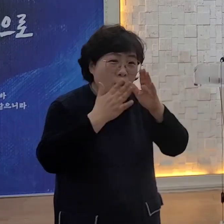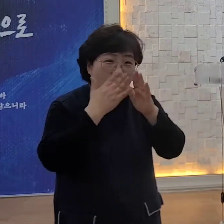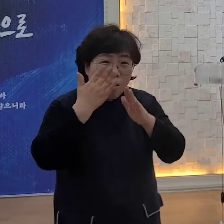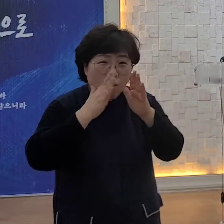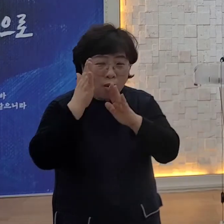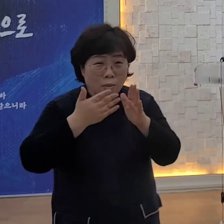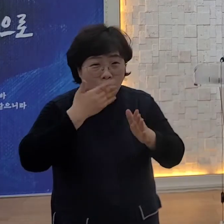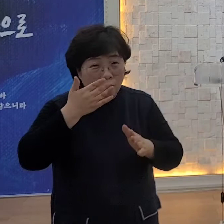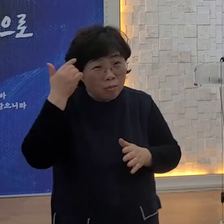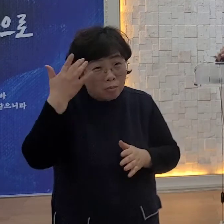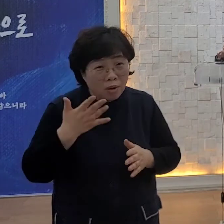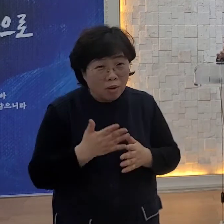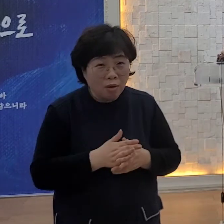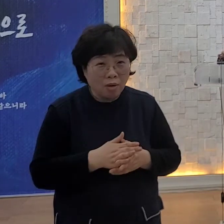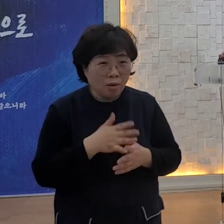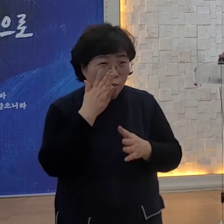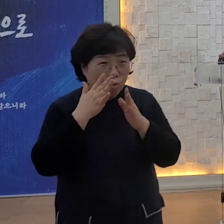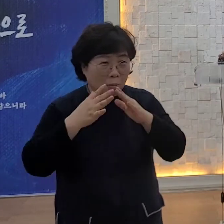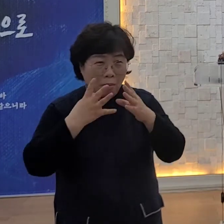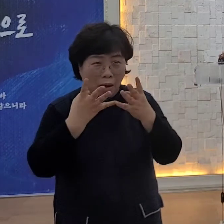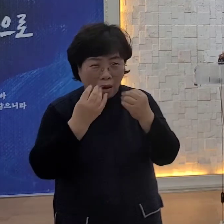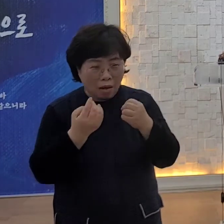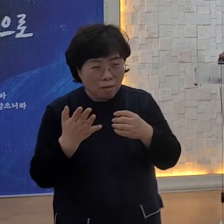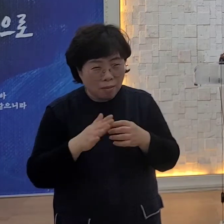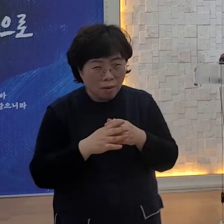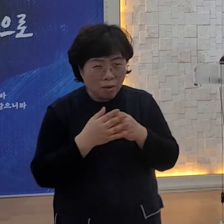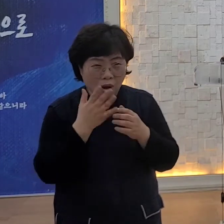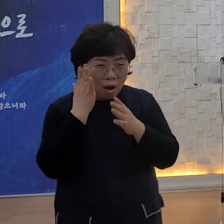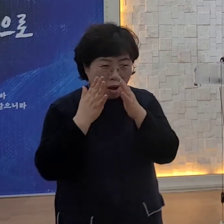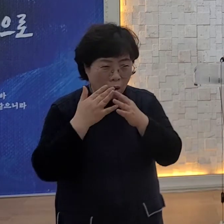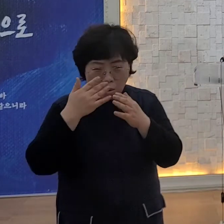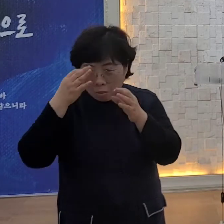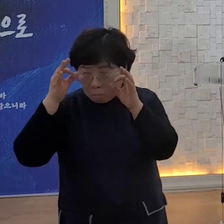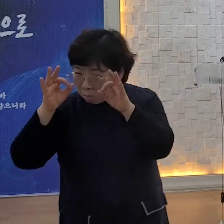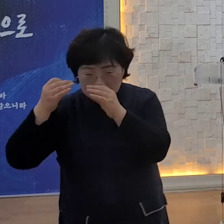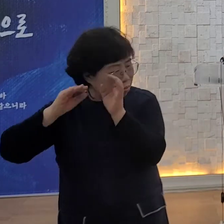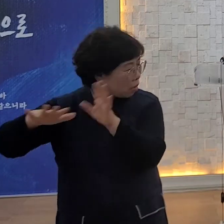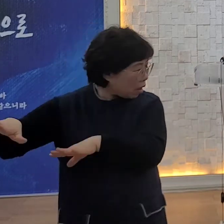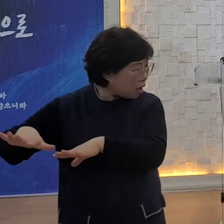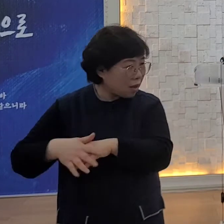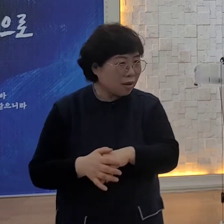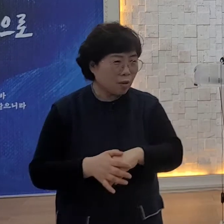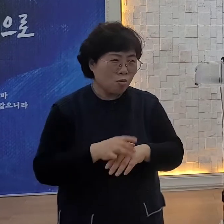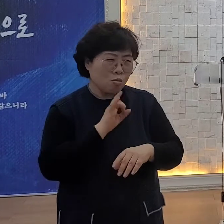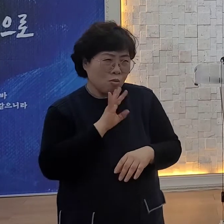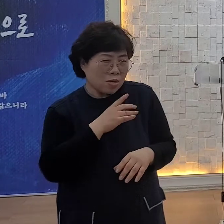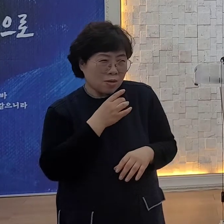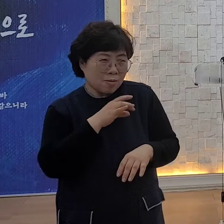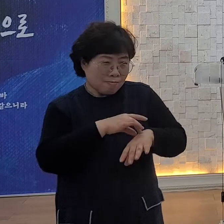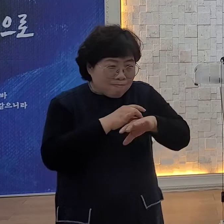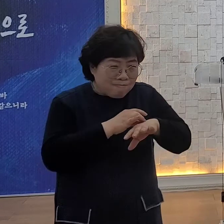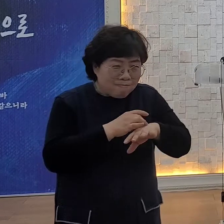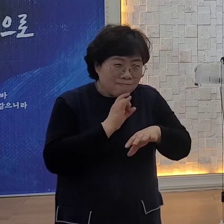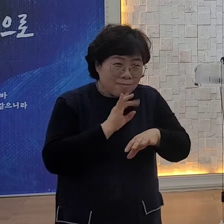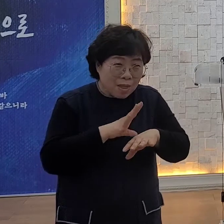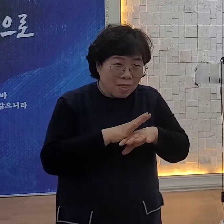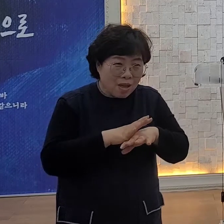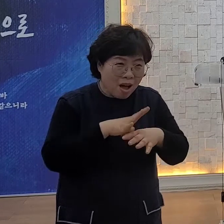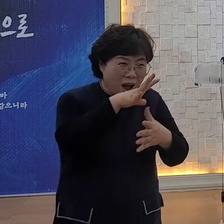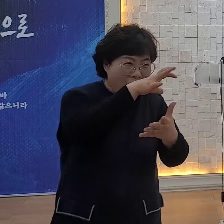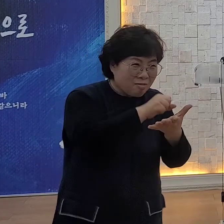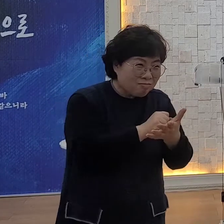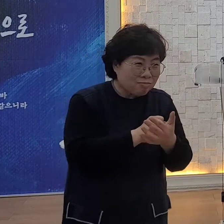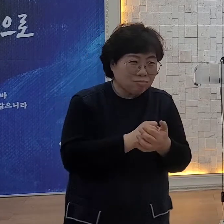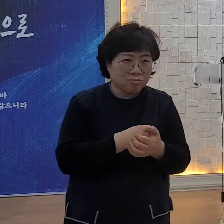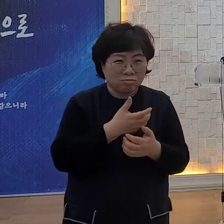뜯어먹냐고요. 풀이 아무리 많아도 여러분 그 풀 하나 전혀 관심이 없는 게 사자와